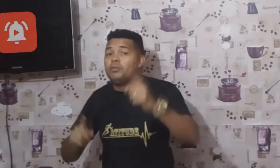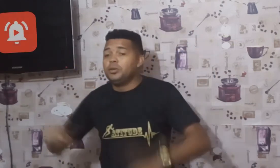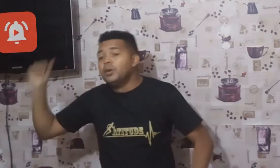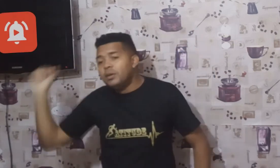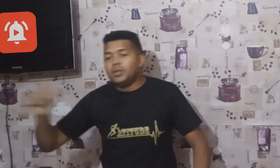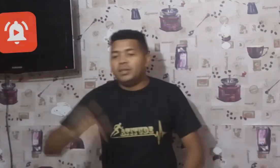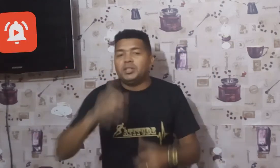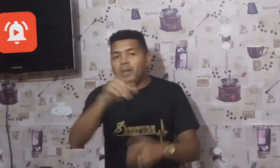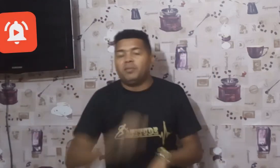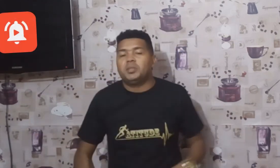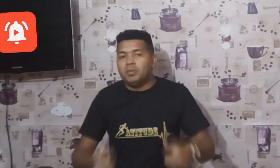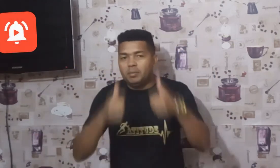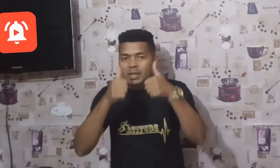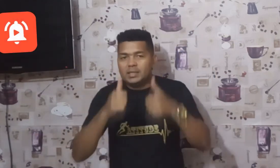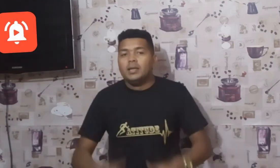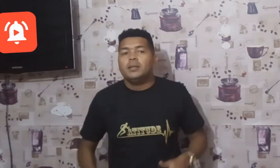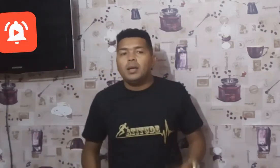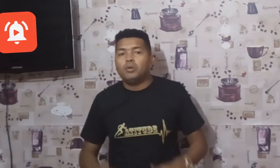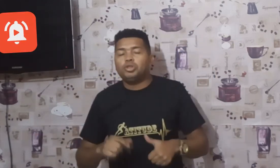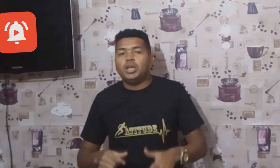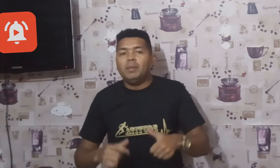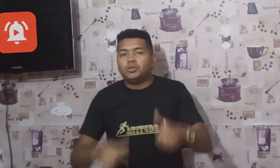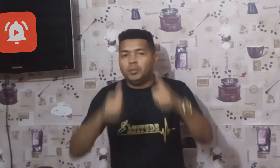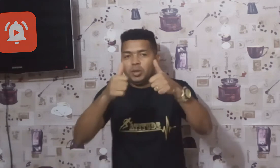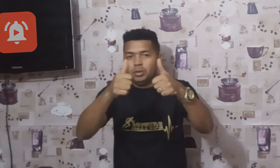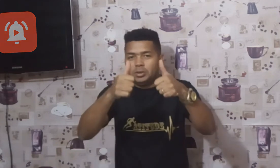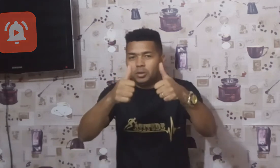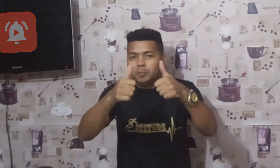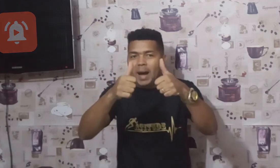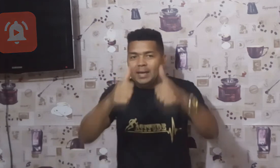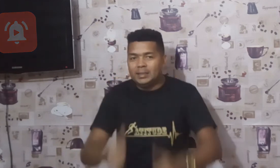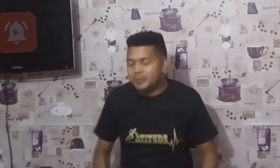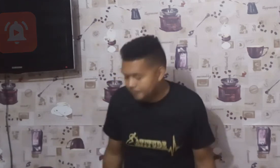um vídeo, vai chegar para você primeiro, beleza? Deus te abençoe. Poderoso Deus, paz.